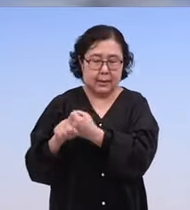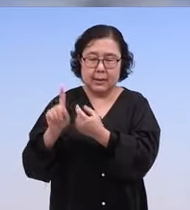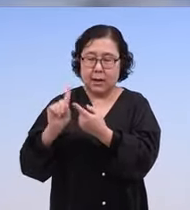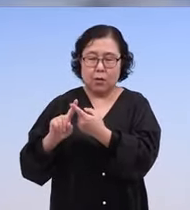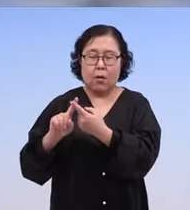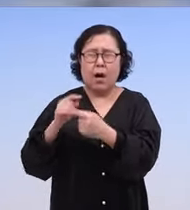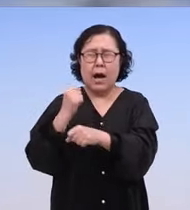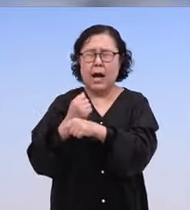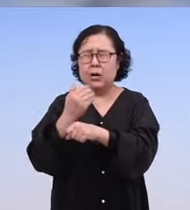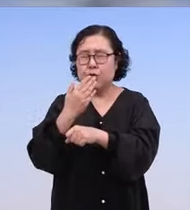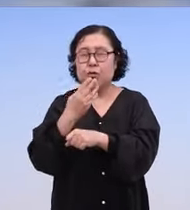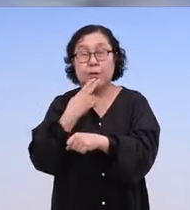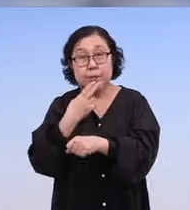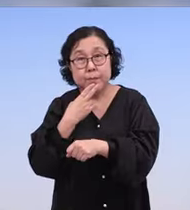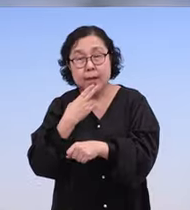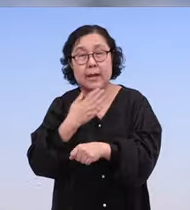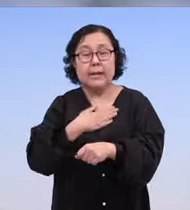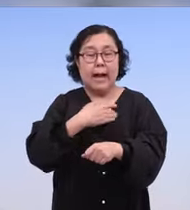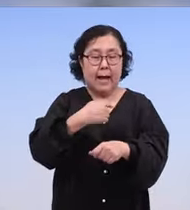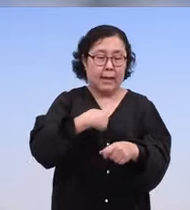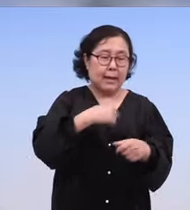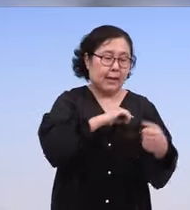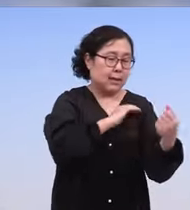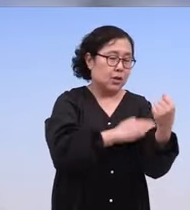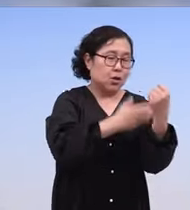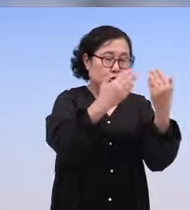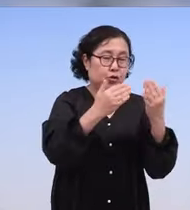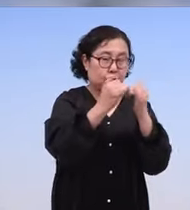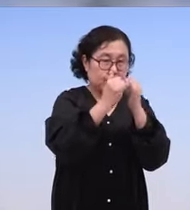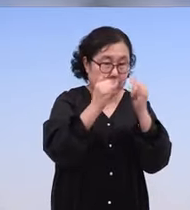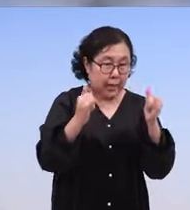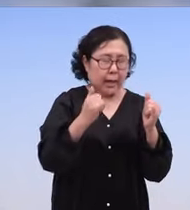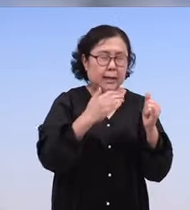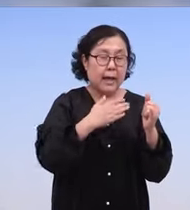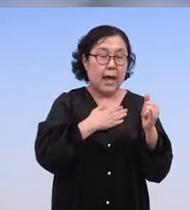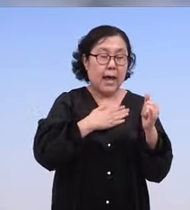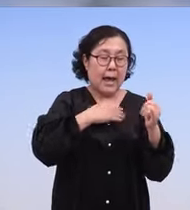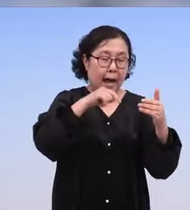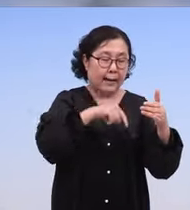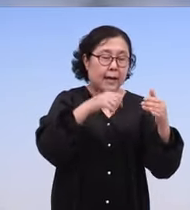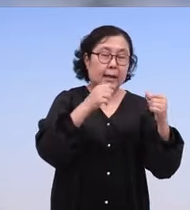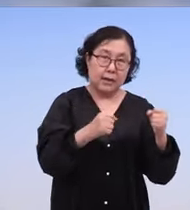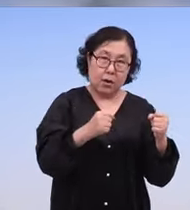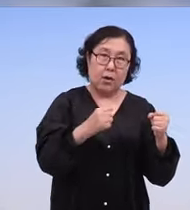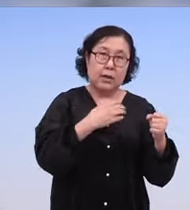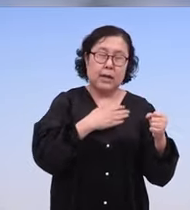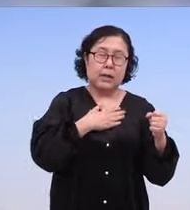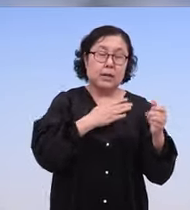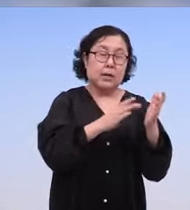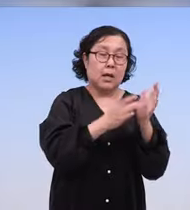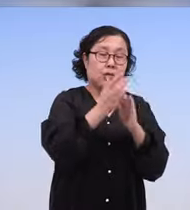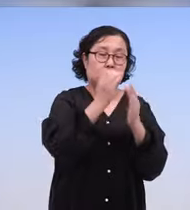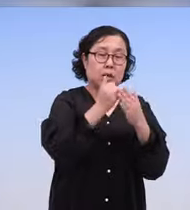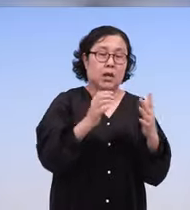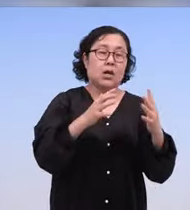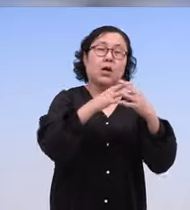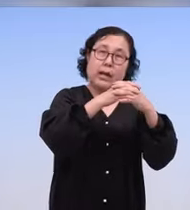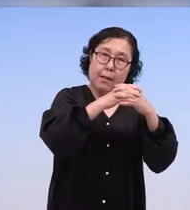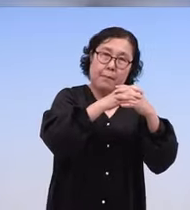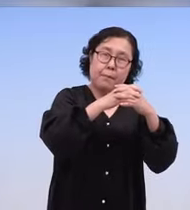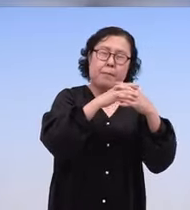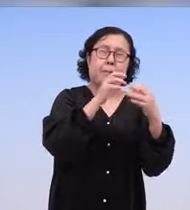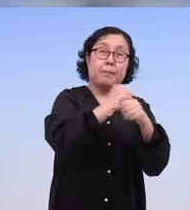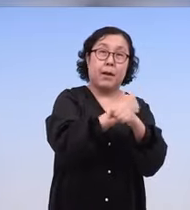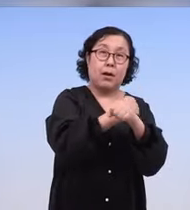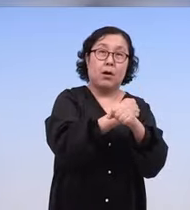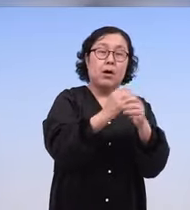일들을 통해서 내게 능력 주시는 분이 내 안에 계시다. 나는 그분과 연합하여 살아간다. 내가 그분을